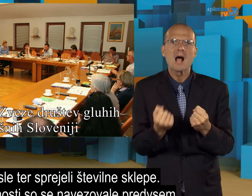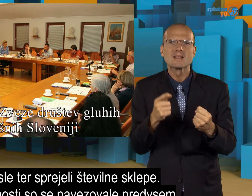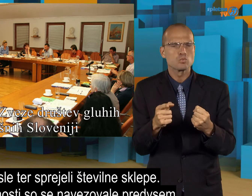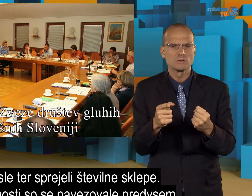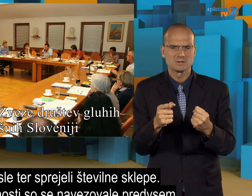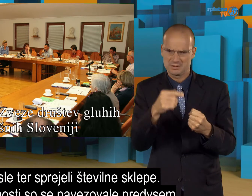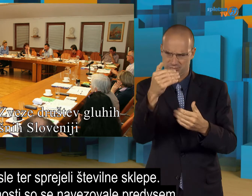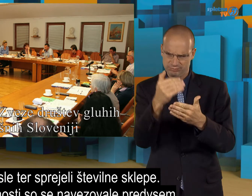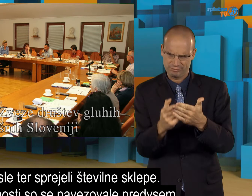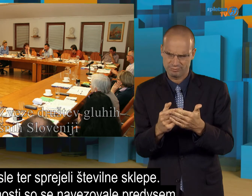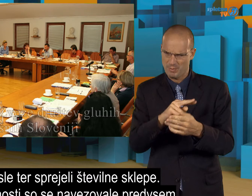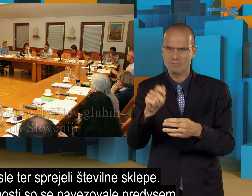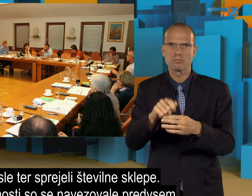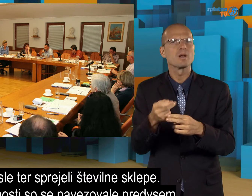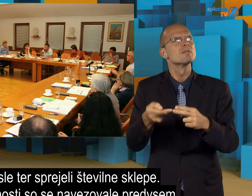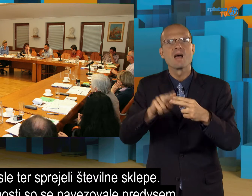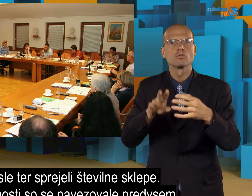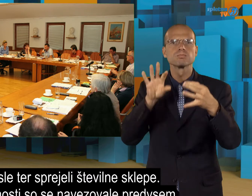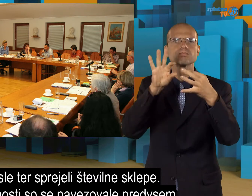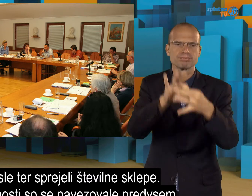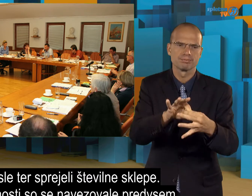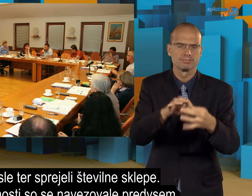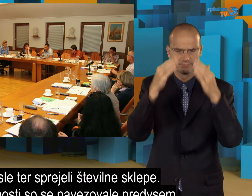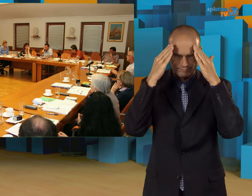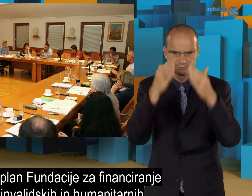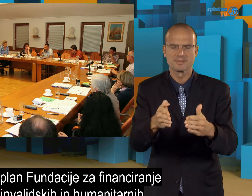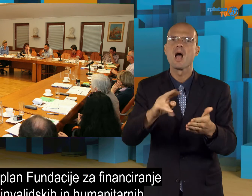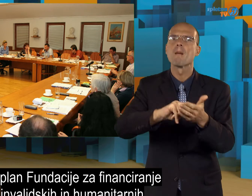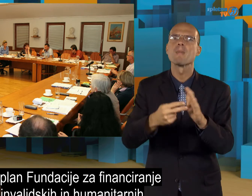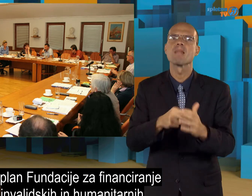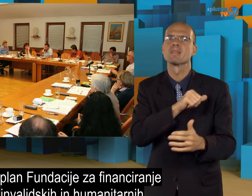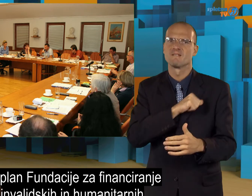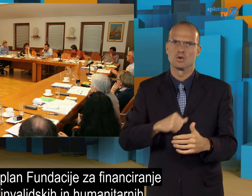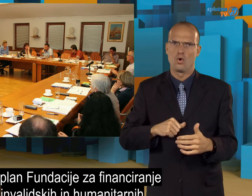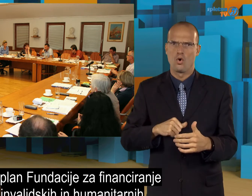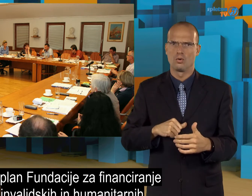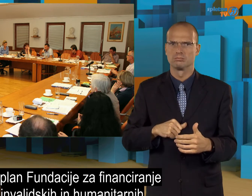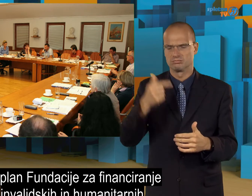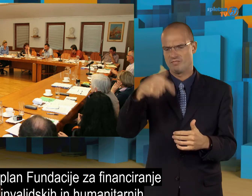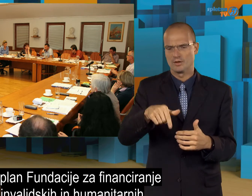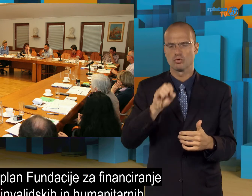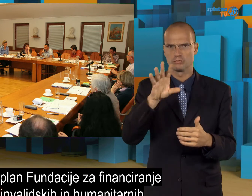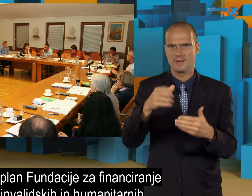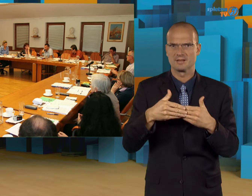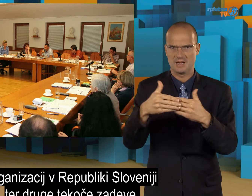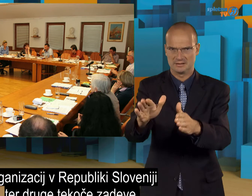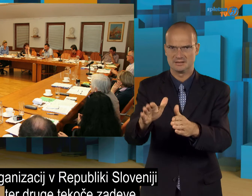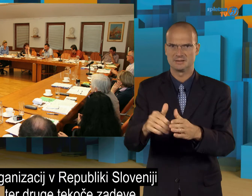Aktivnosti so se navezovale predvsem na plan Fundacije za financiranje invalidskih in humanitarnih organizacij v Republiki